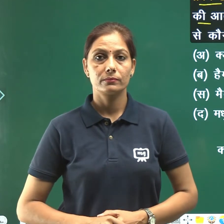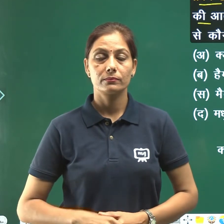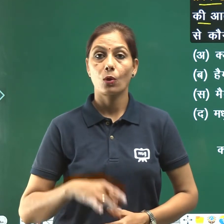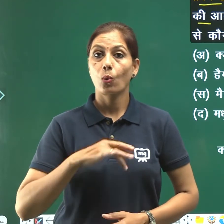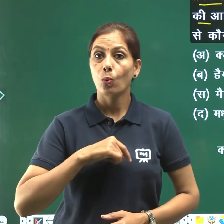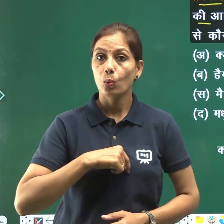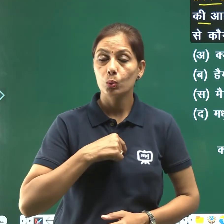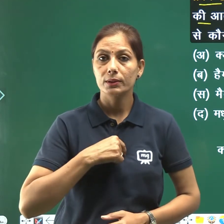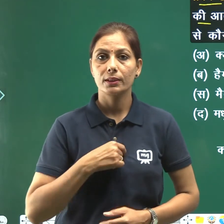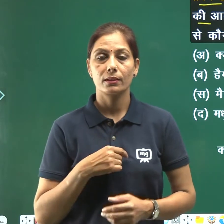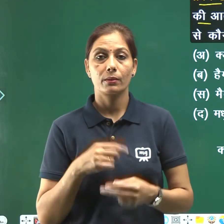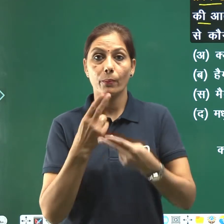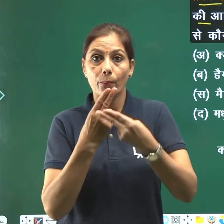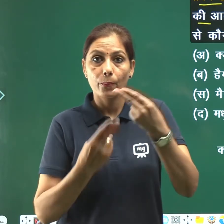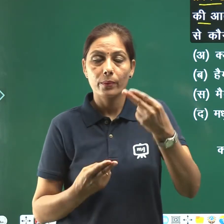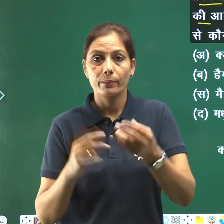आत्मकथा